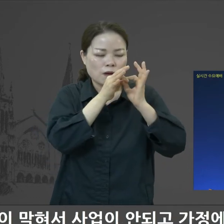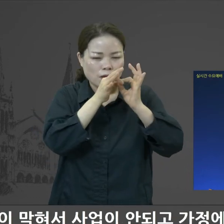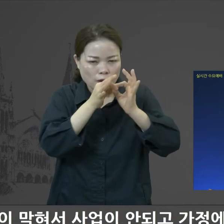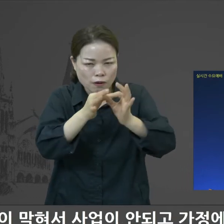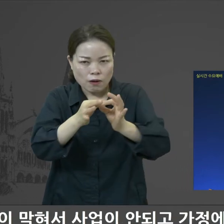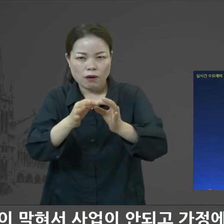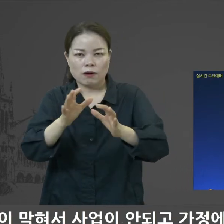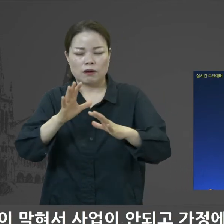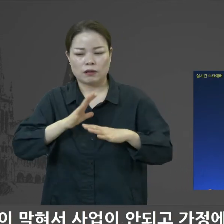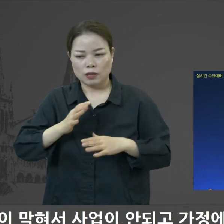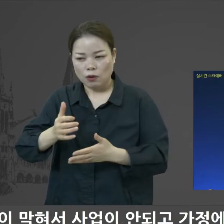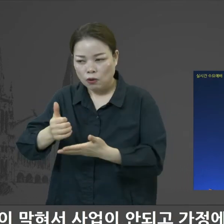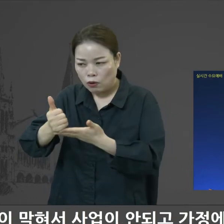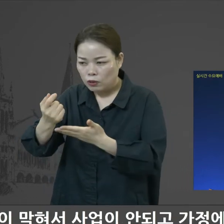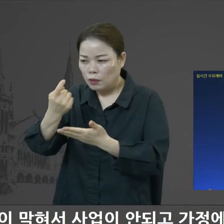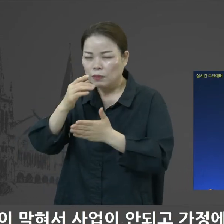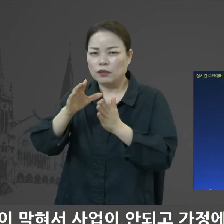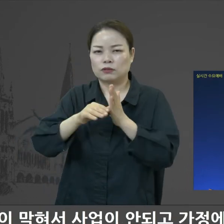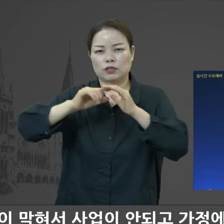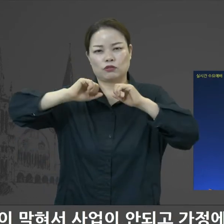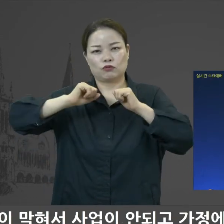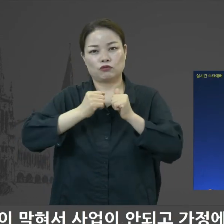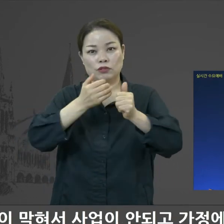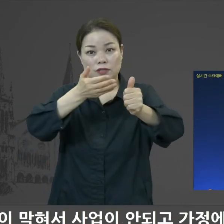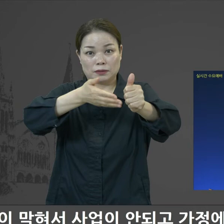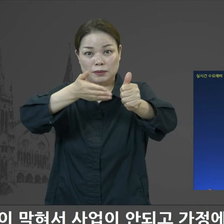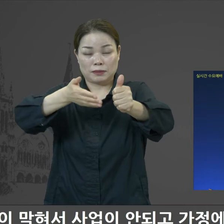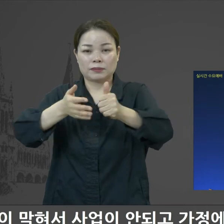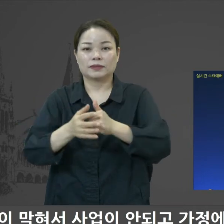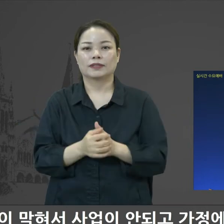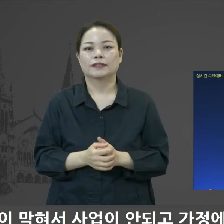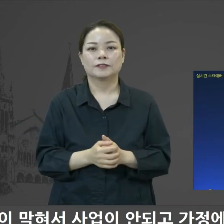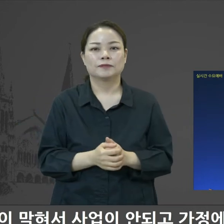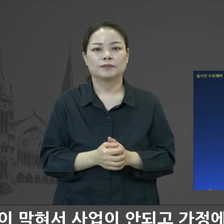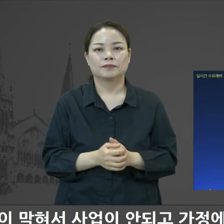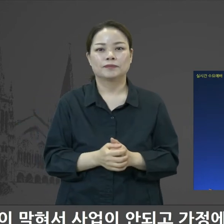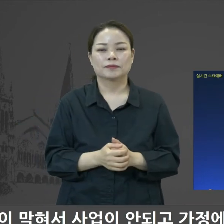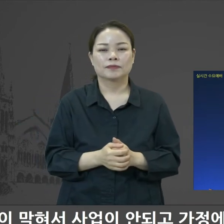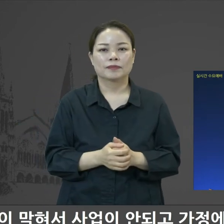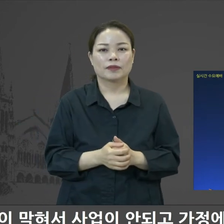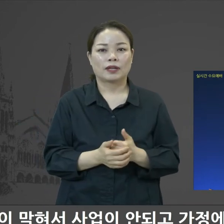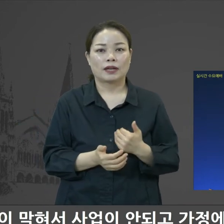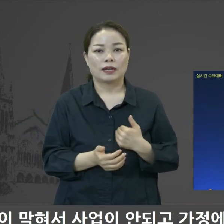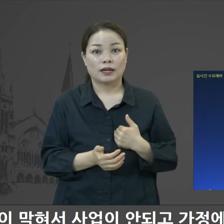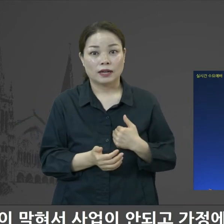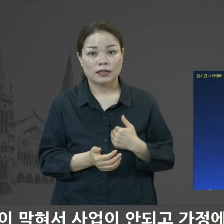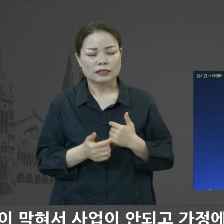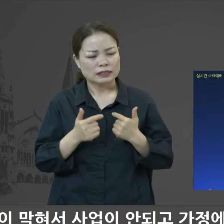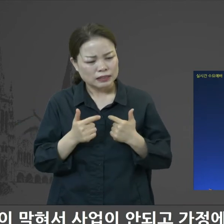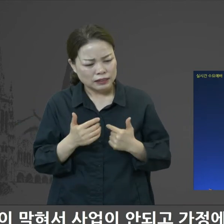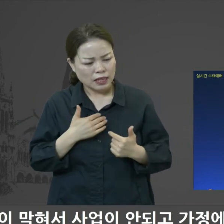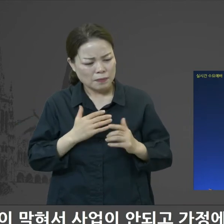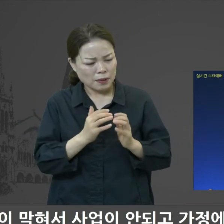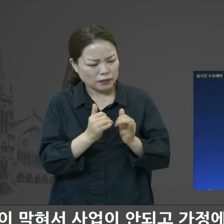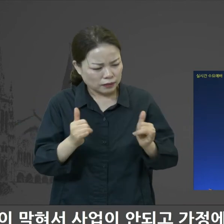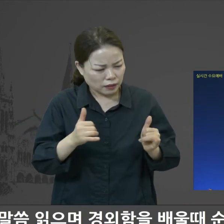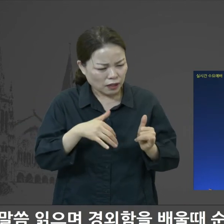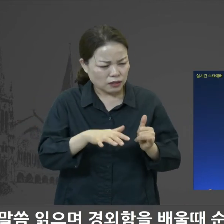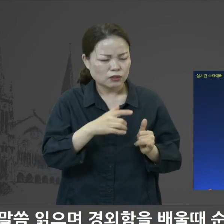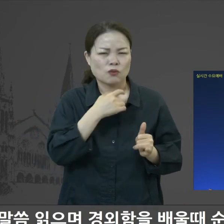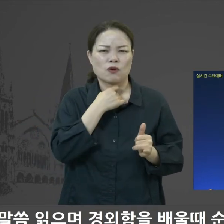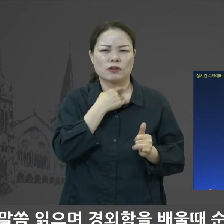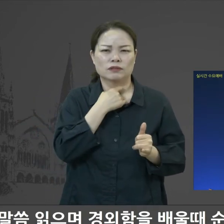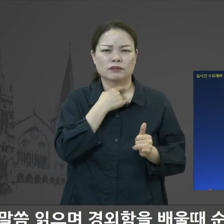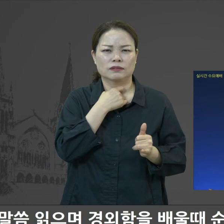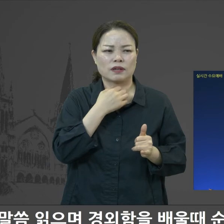읽으며 경외하기를 배울 때 순종하실 수 있기를 간절히 소망합니다. 늘 즐겨 내 백성이 가기를 원하는